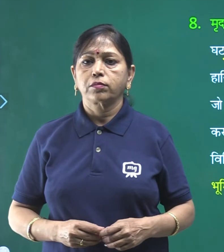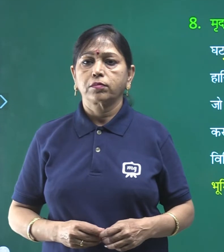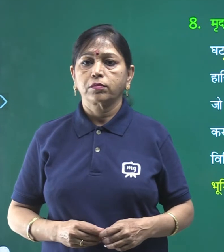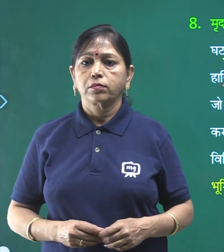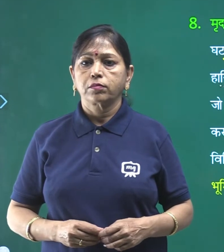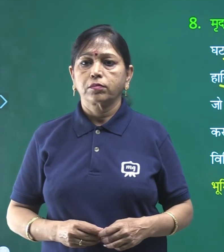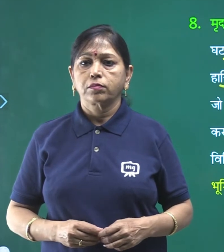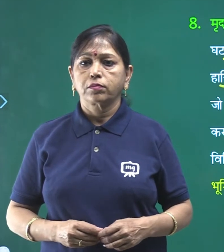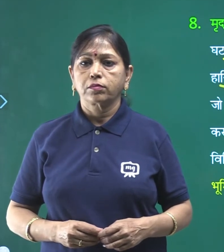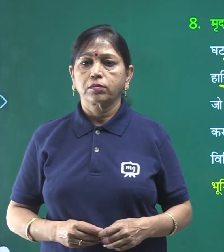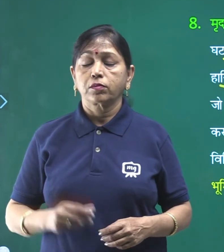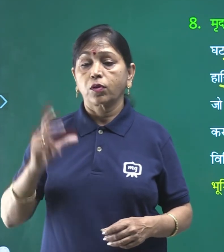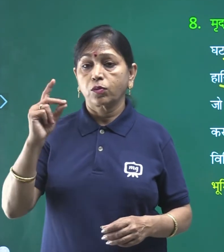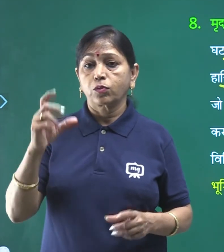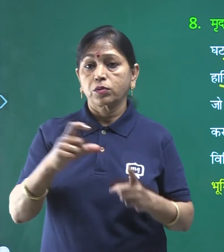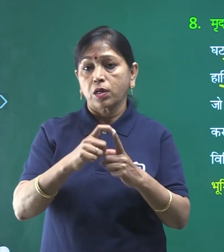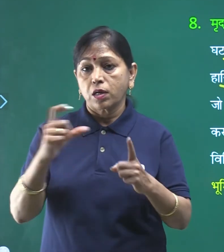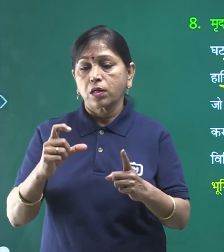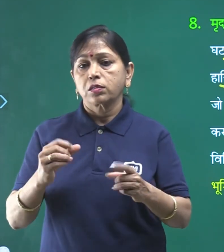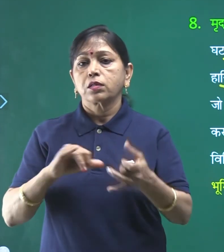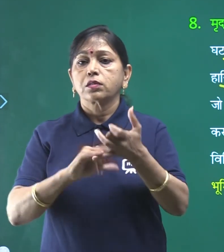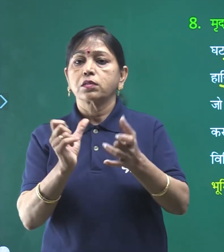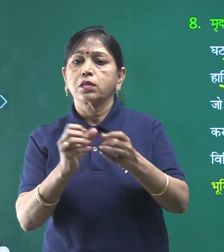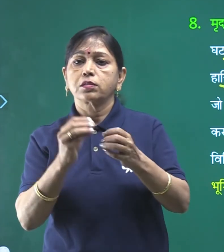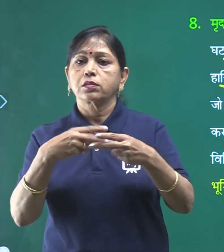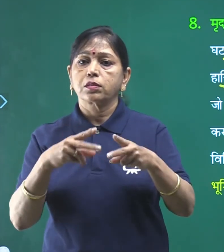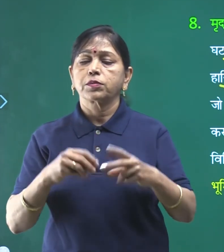दूसरे हानिकारक पदार्थों का आ